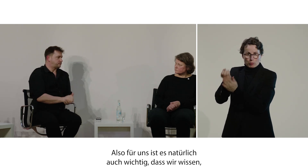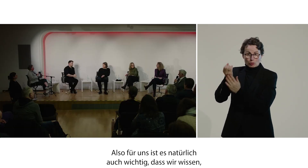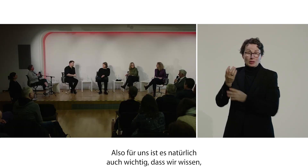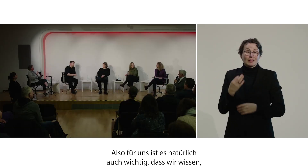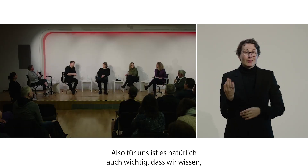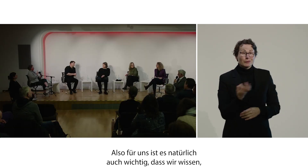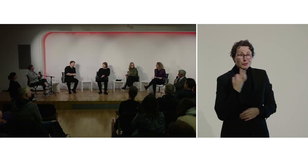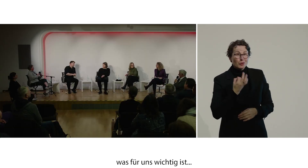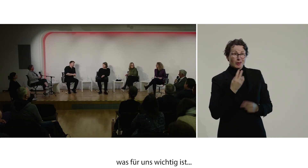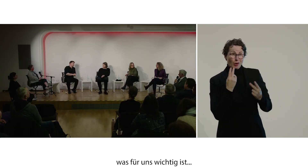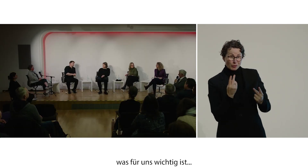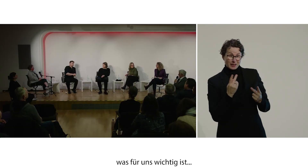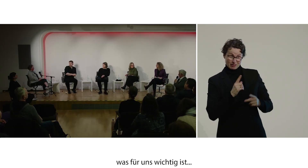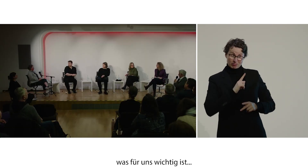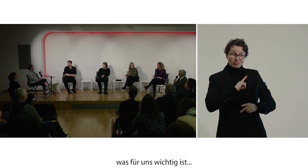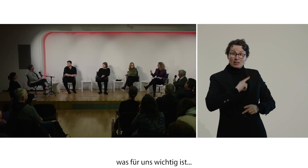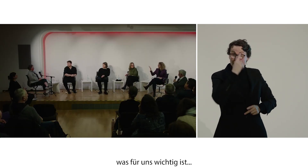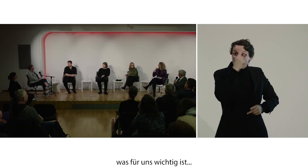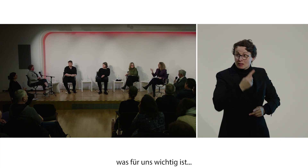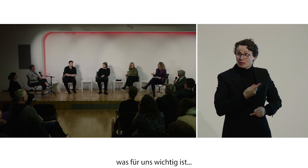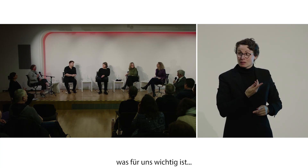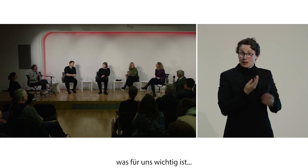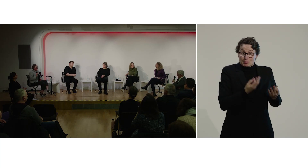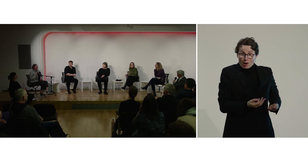auch wichtig, dass wir wissen, was für uns wichtig ist.